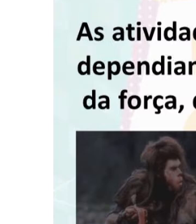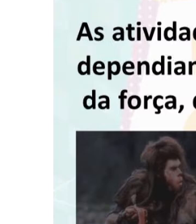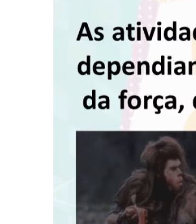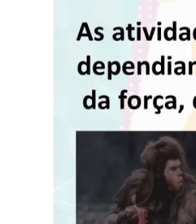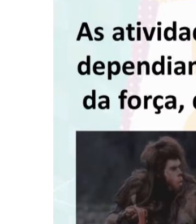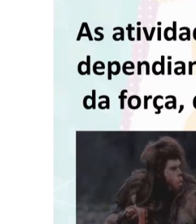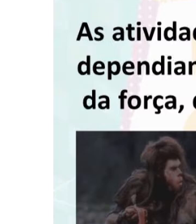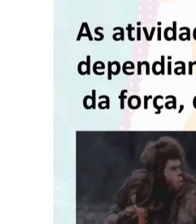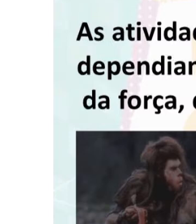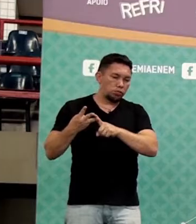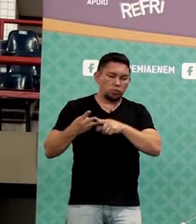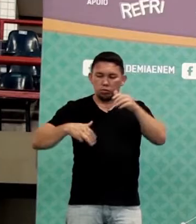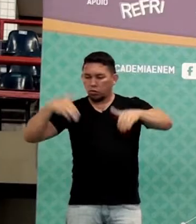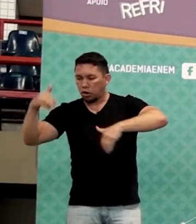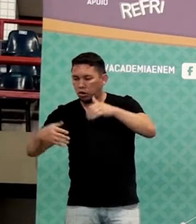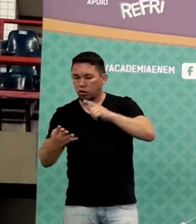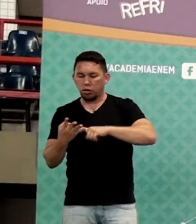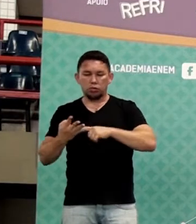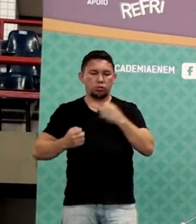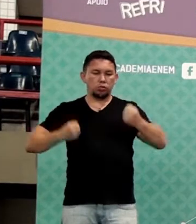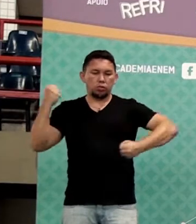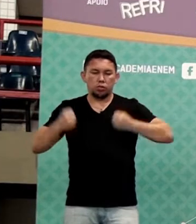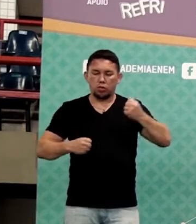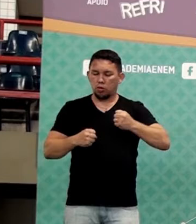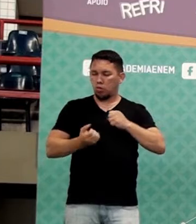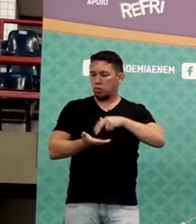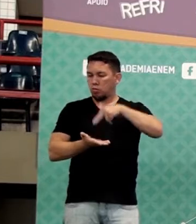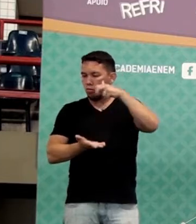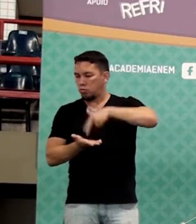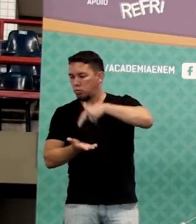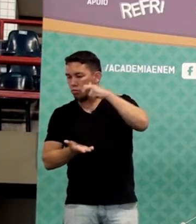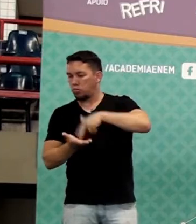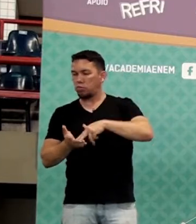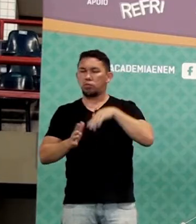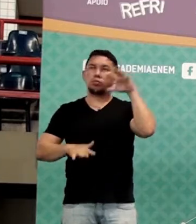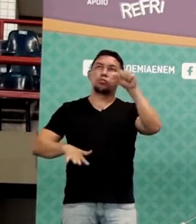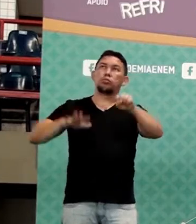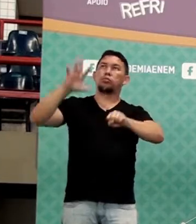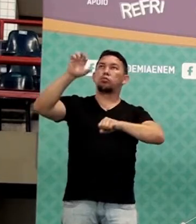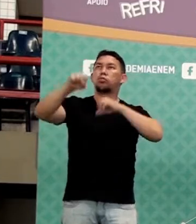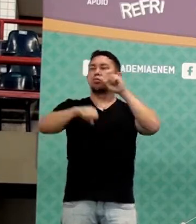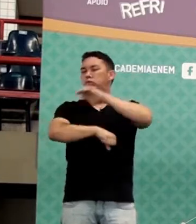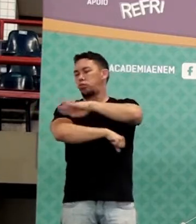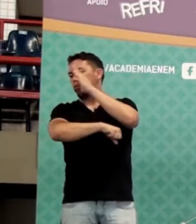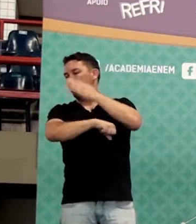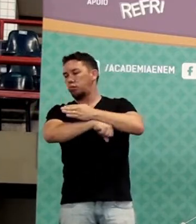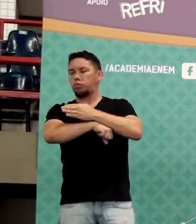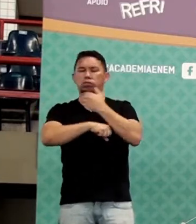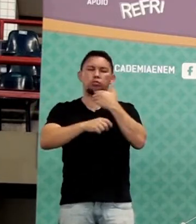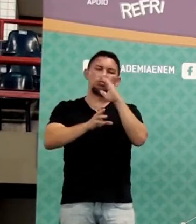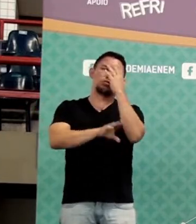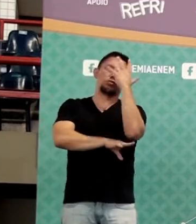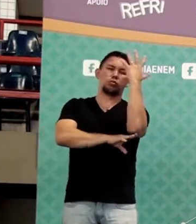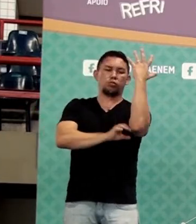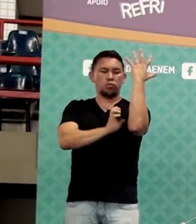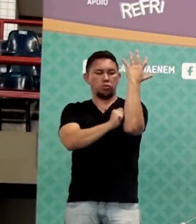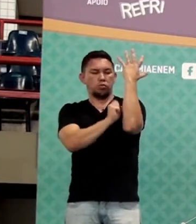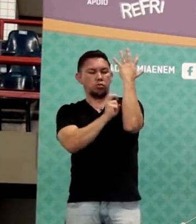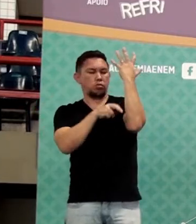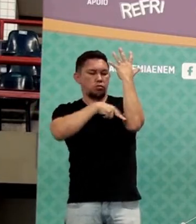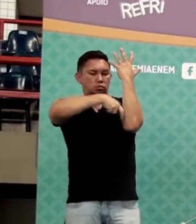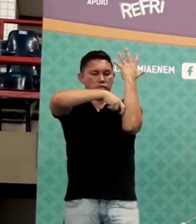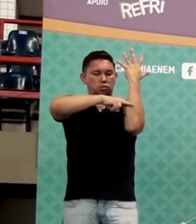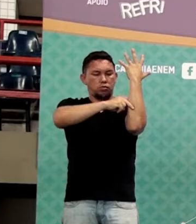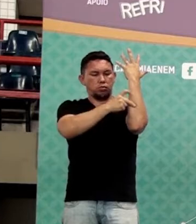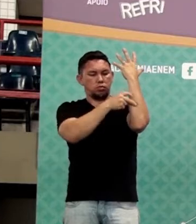que nadar, ele tinha que correr, ele tinha que pular, ele tinha que escalar um monte, uma pedra, uma árvore. Então isso aí,